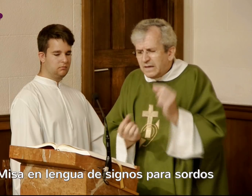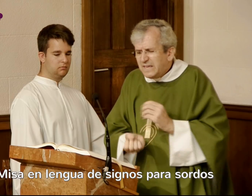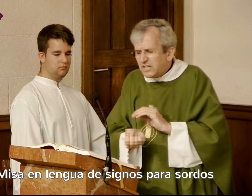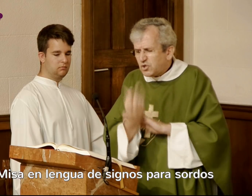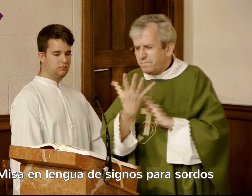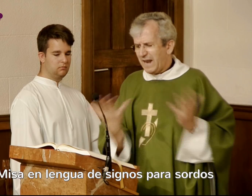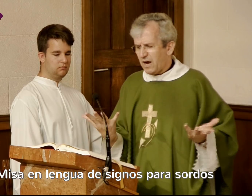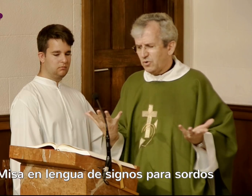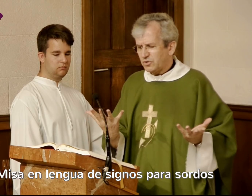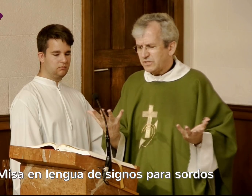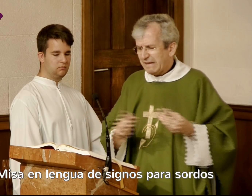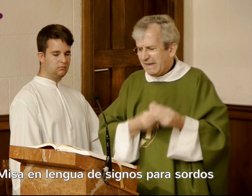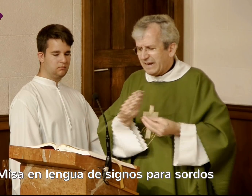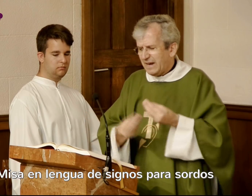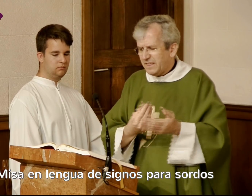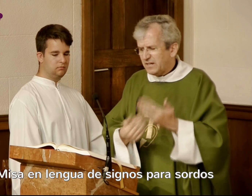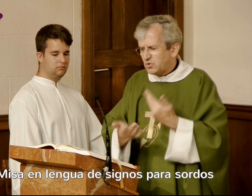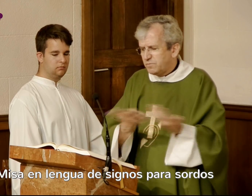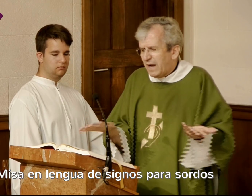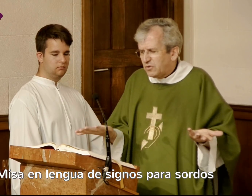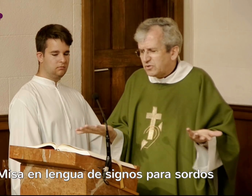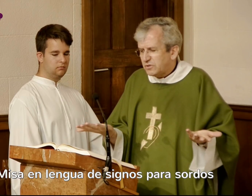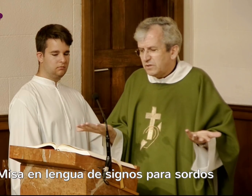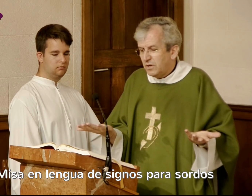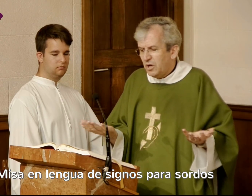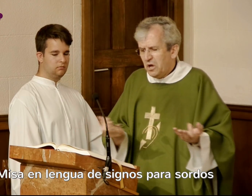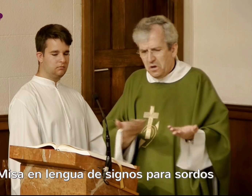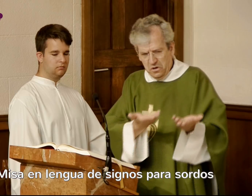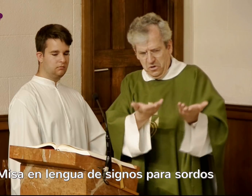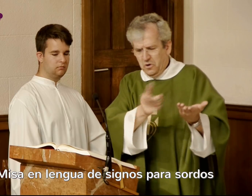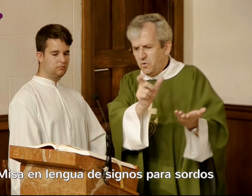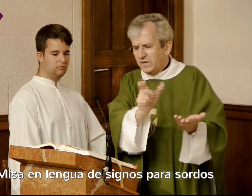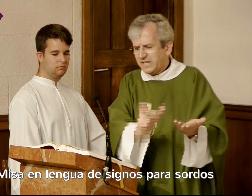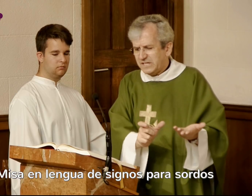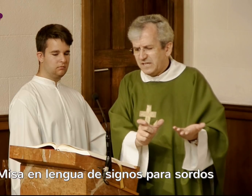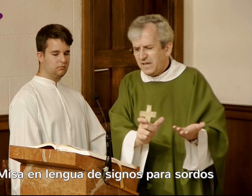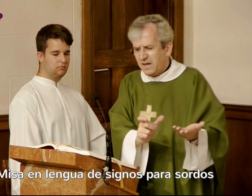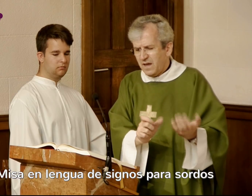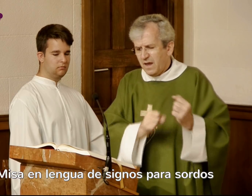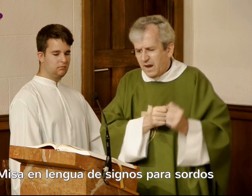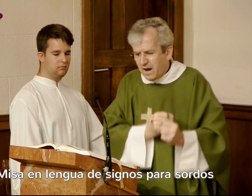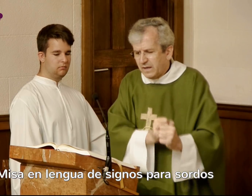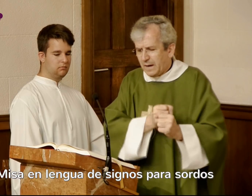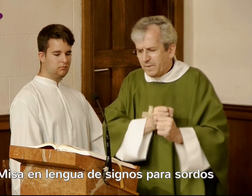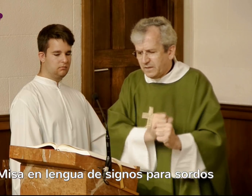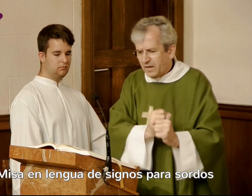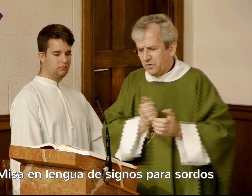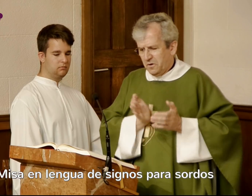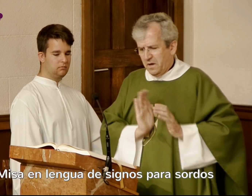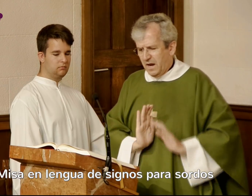Y esos milagros que realiza en sus manos, ¿no es este el carpintero, el